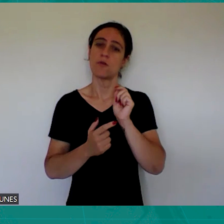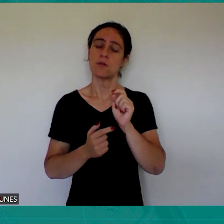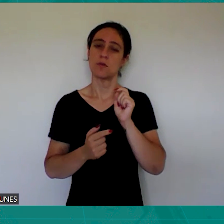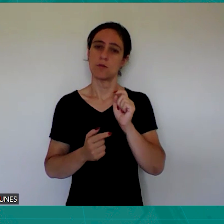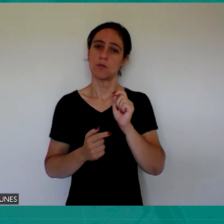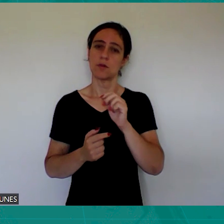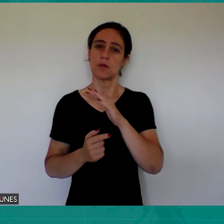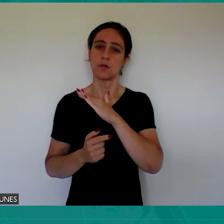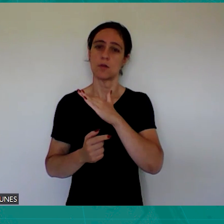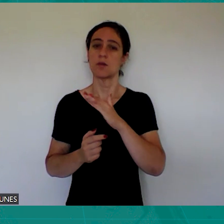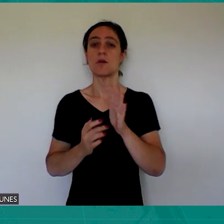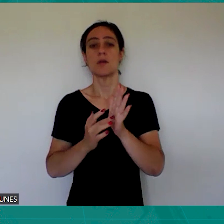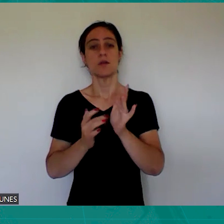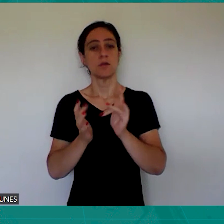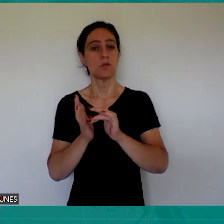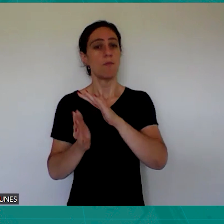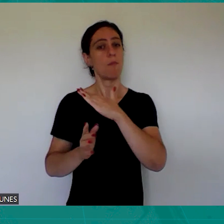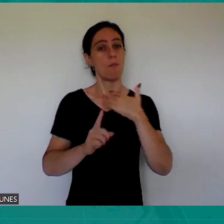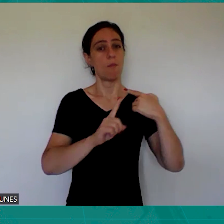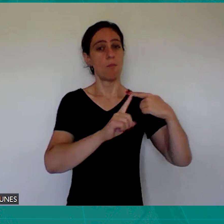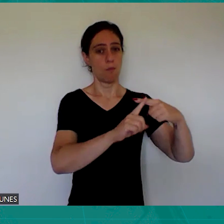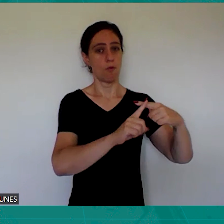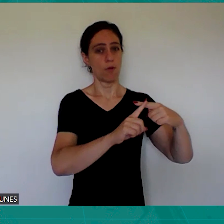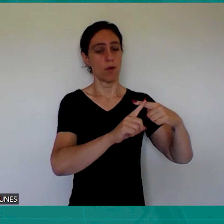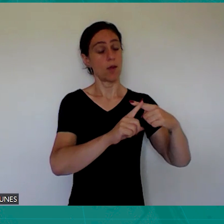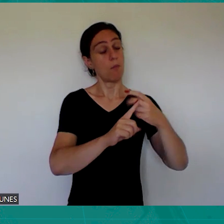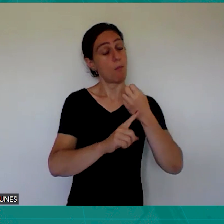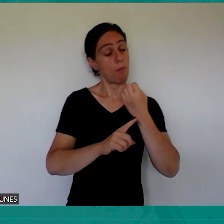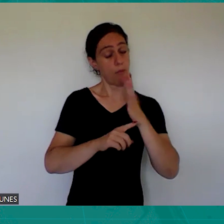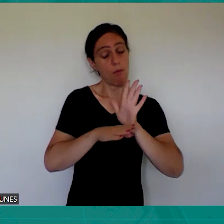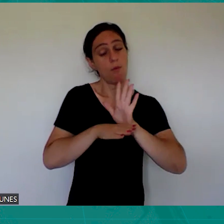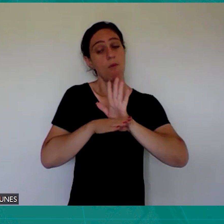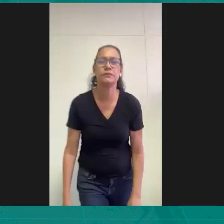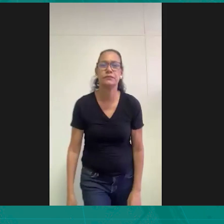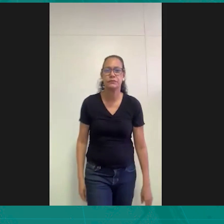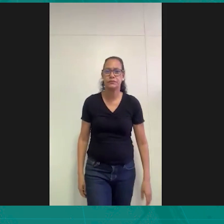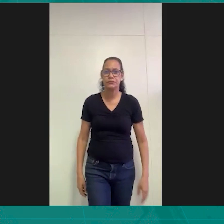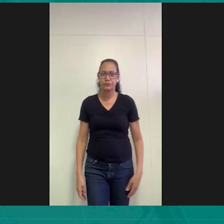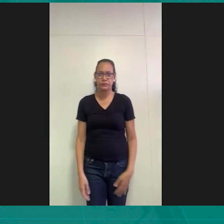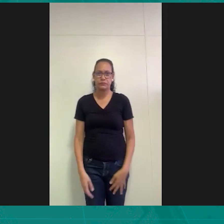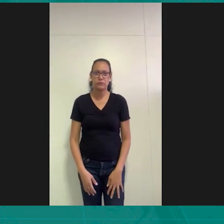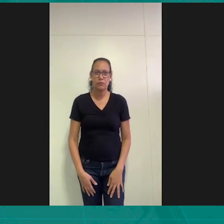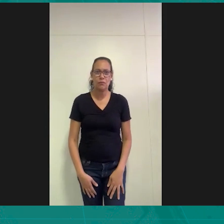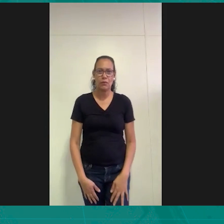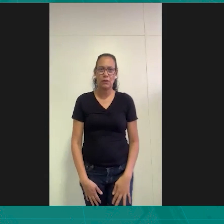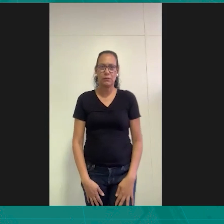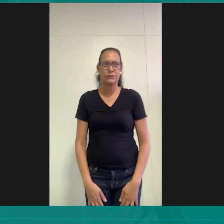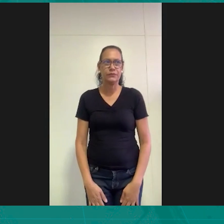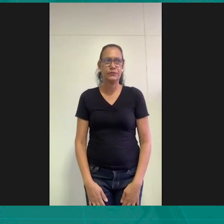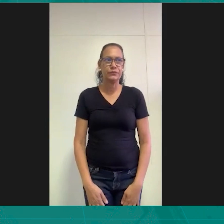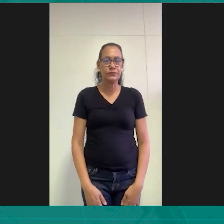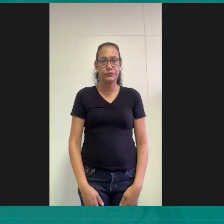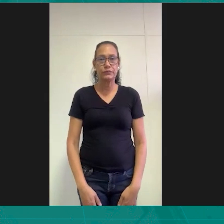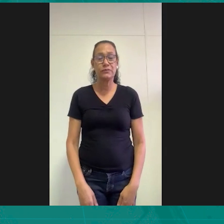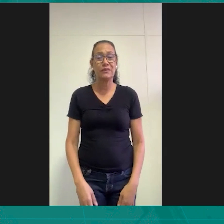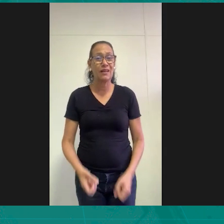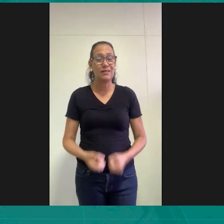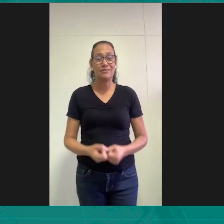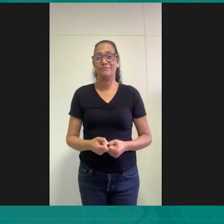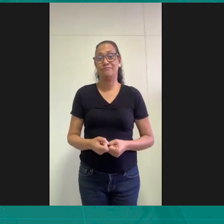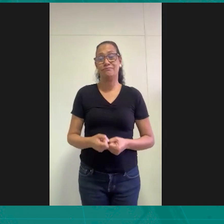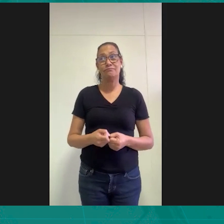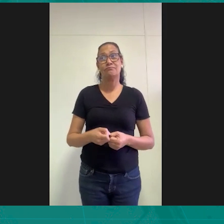trará grandes benefícios a eles. De fato, a partida do Senhor trouxe grandes benefícios para nós,